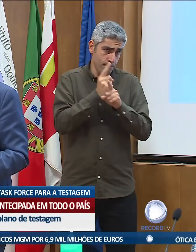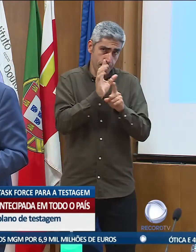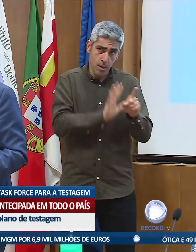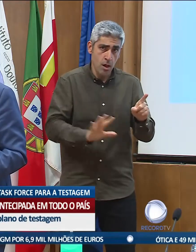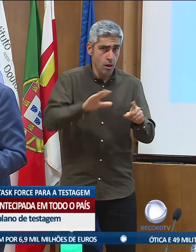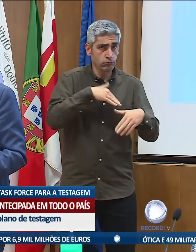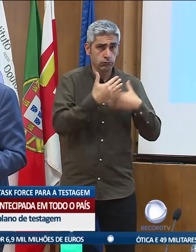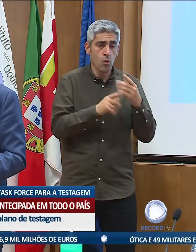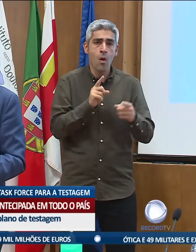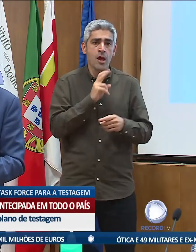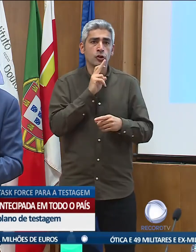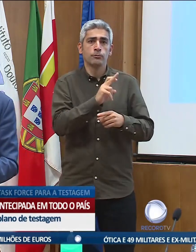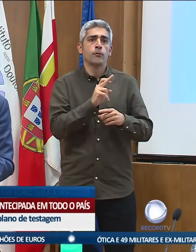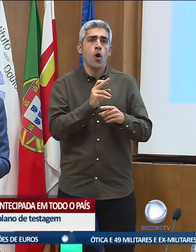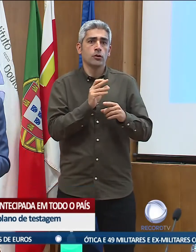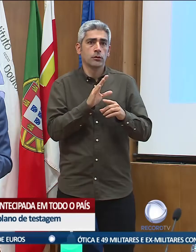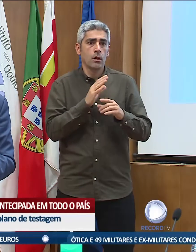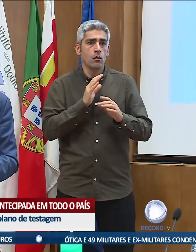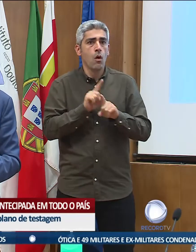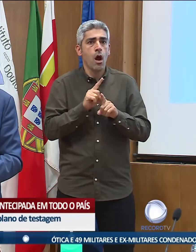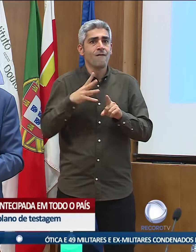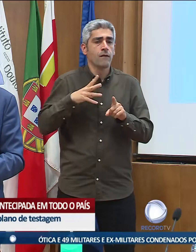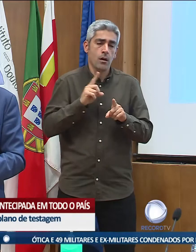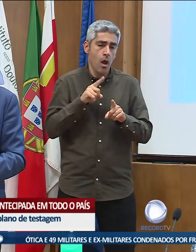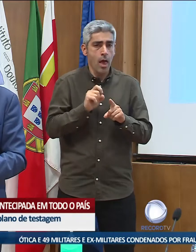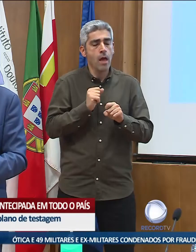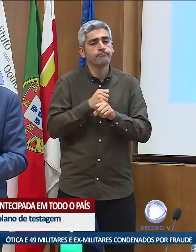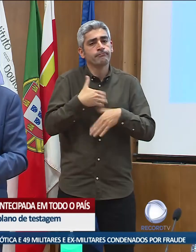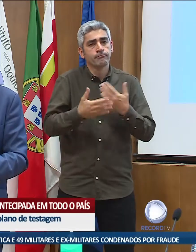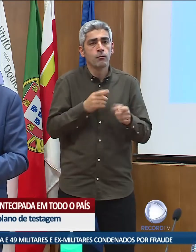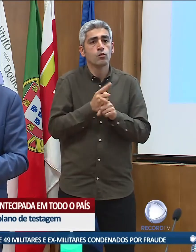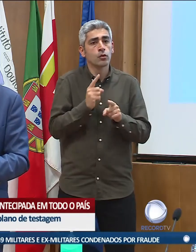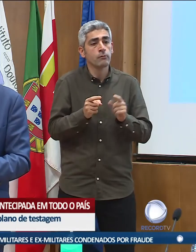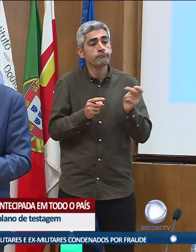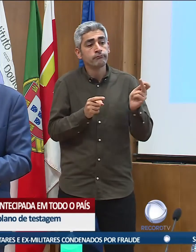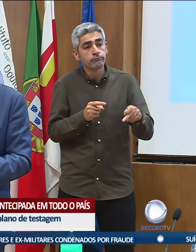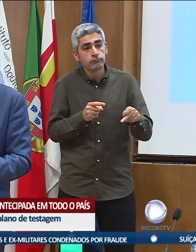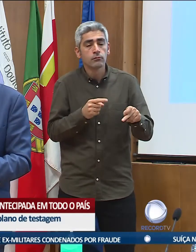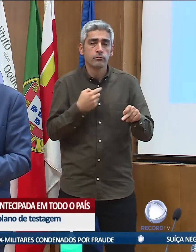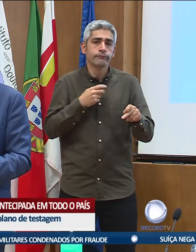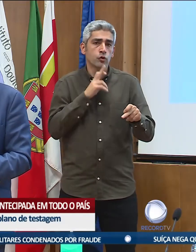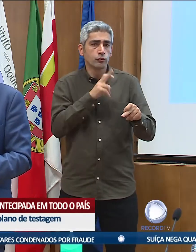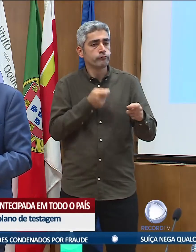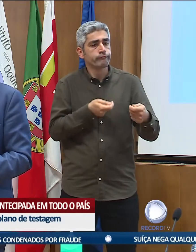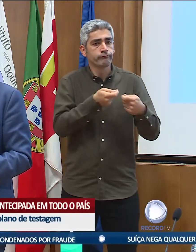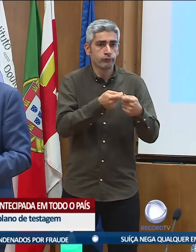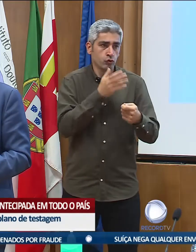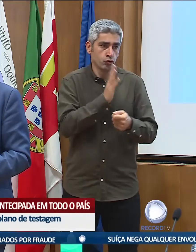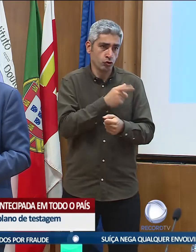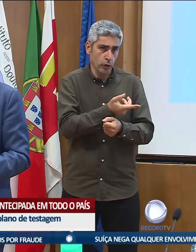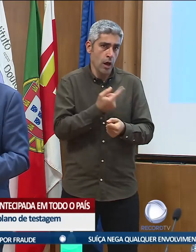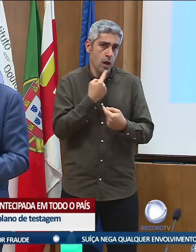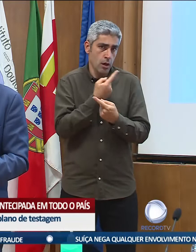não é reativa, e neste caso é proativa, porque estamos a responder, desde já, conforme aqui também já foi